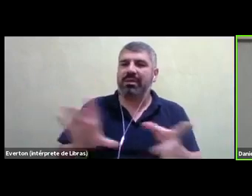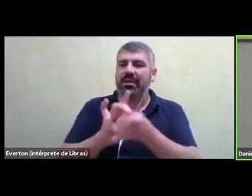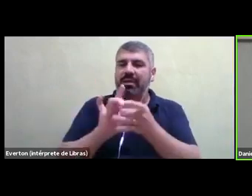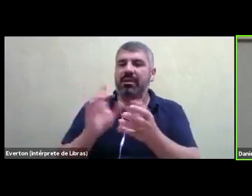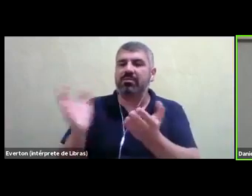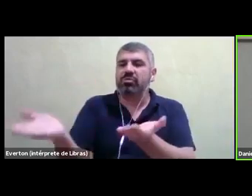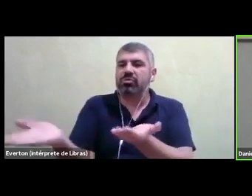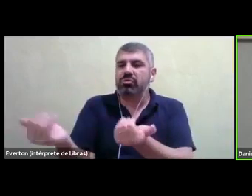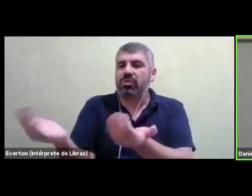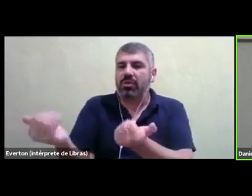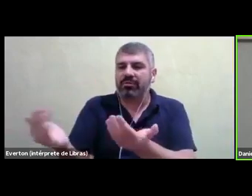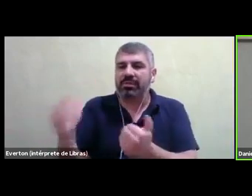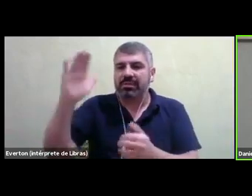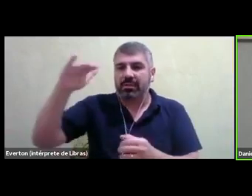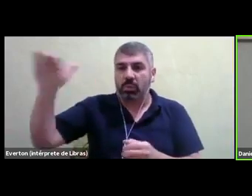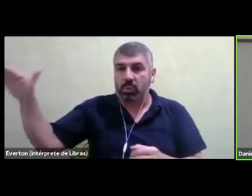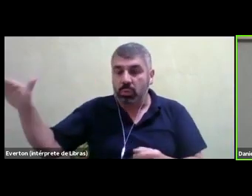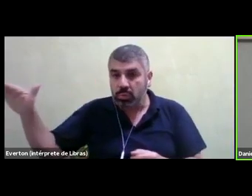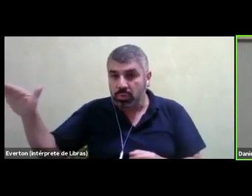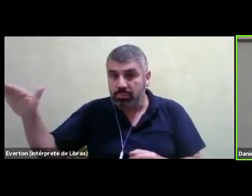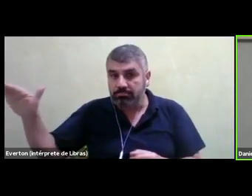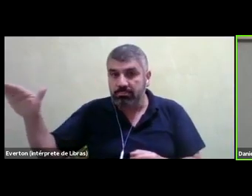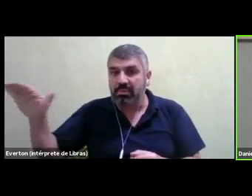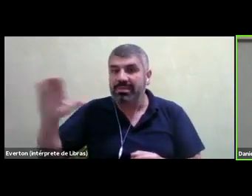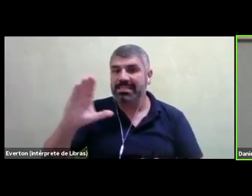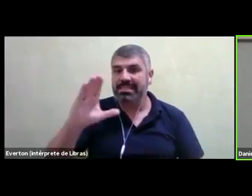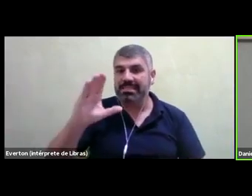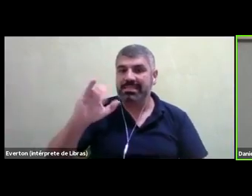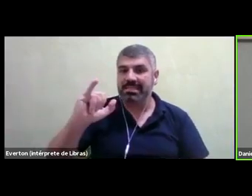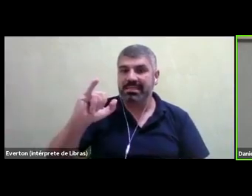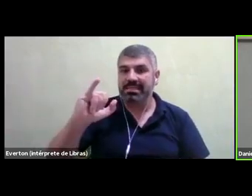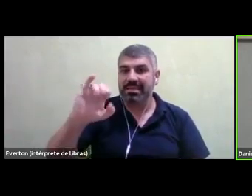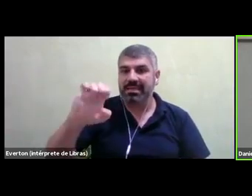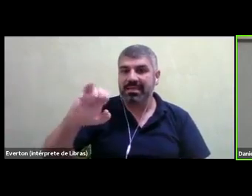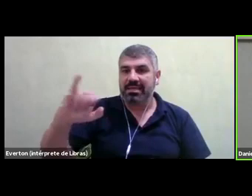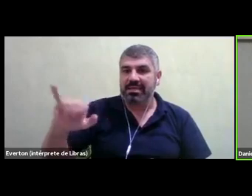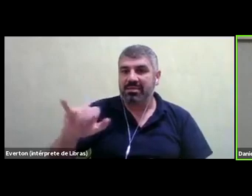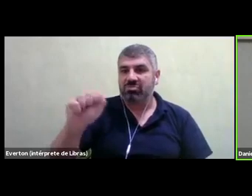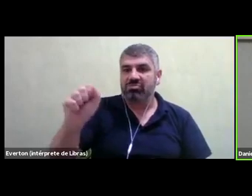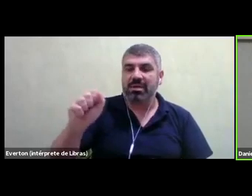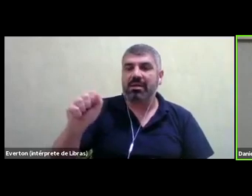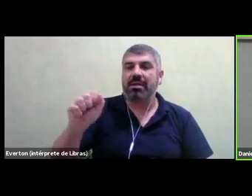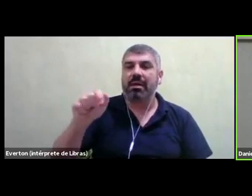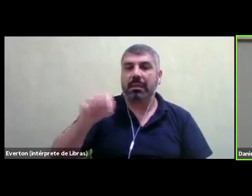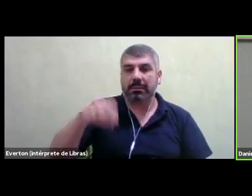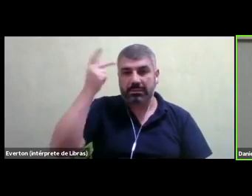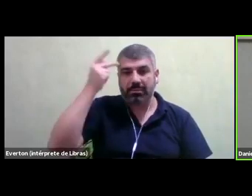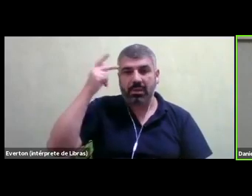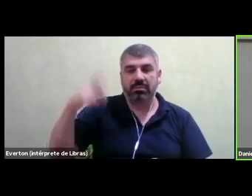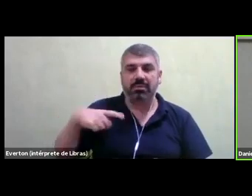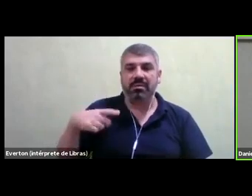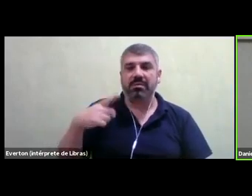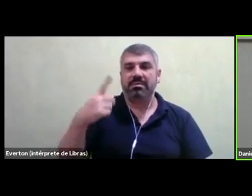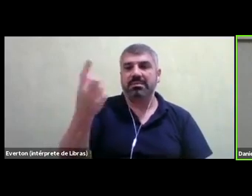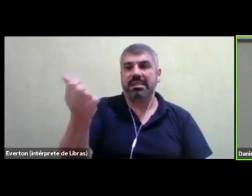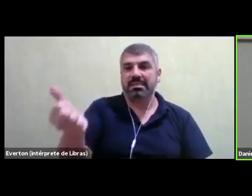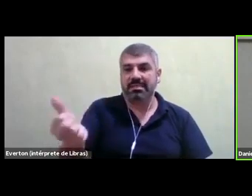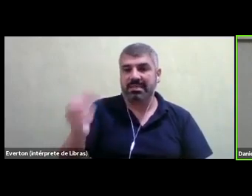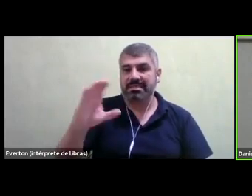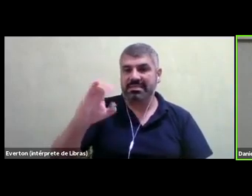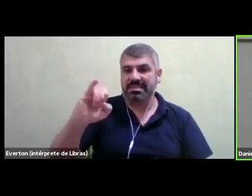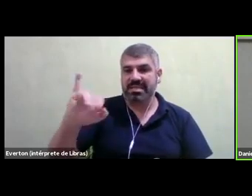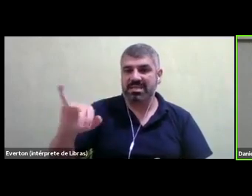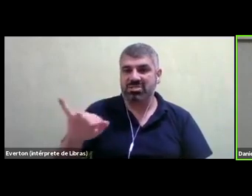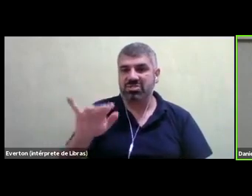e Adultos, né, o CIEJA. Em São Paulo nós temos 16 CIEJAs, e o CIEJA onde